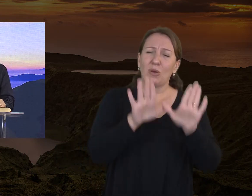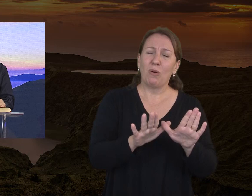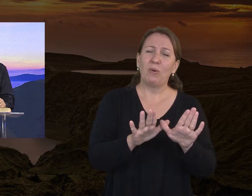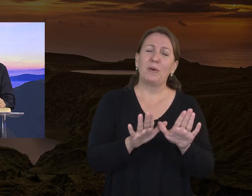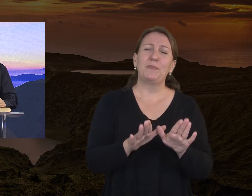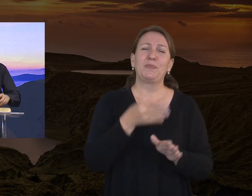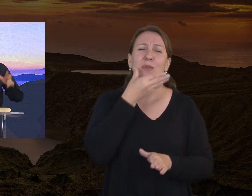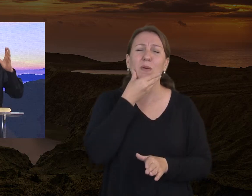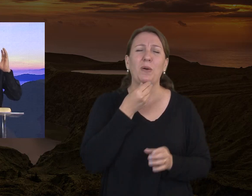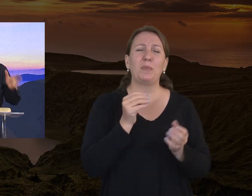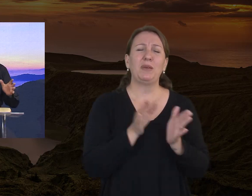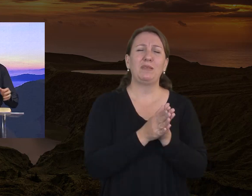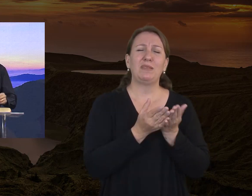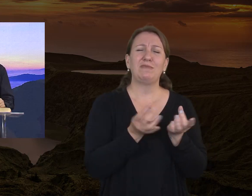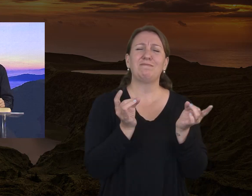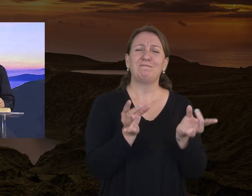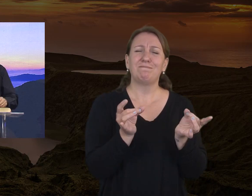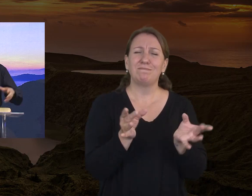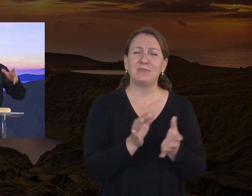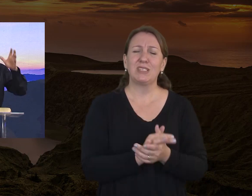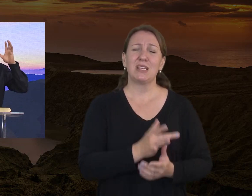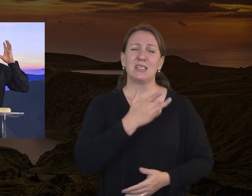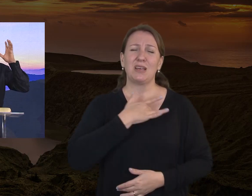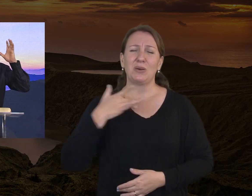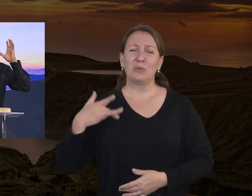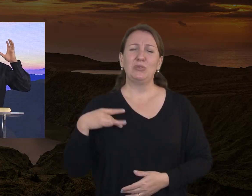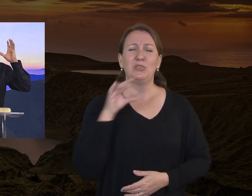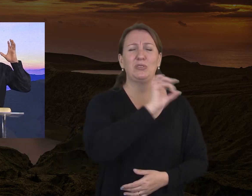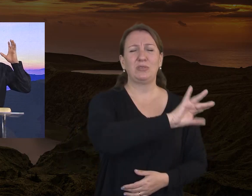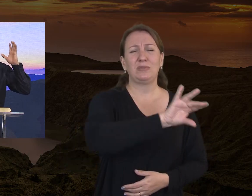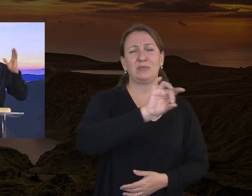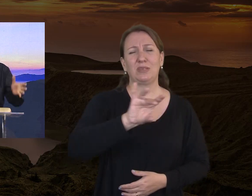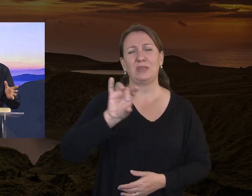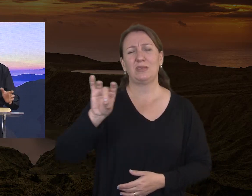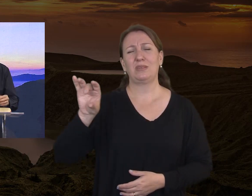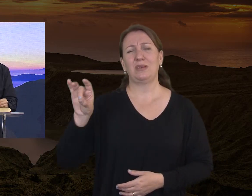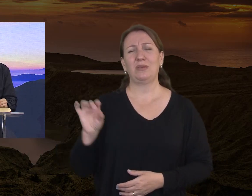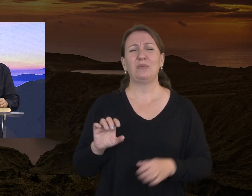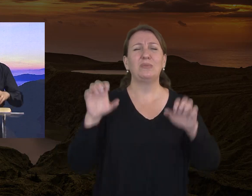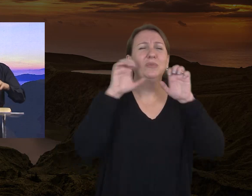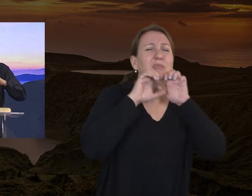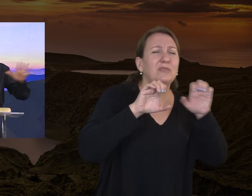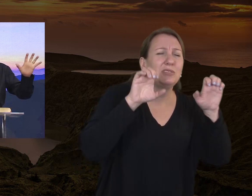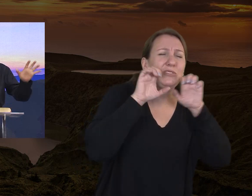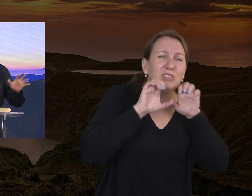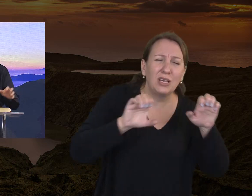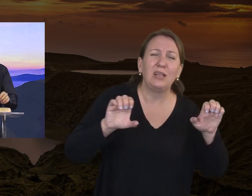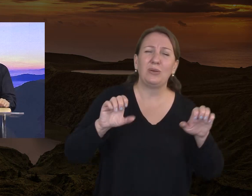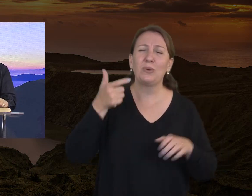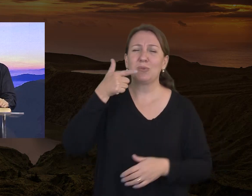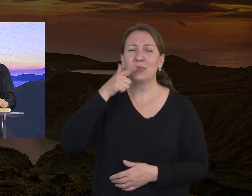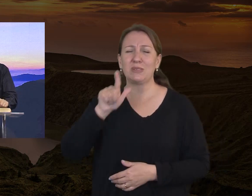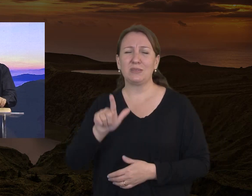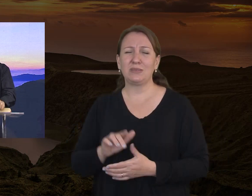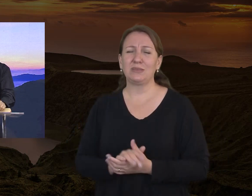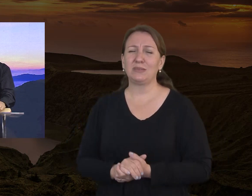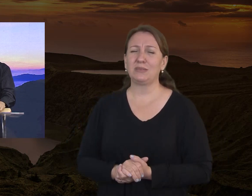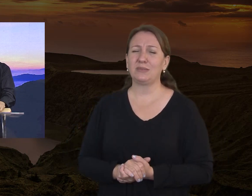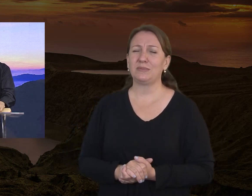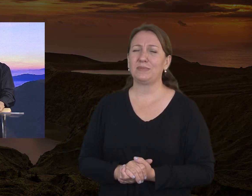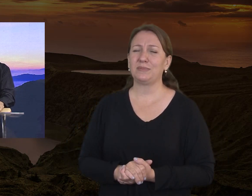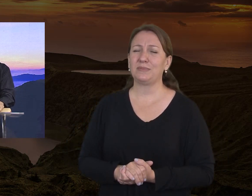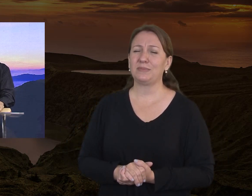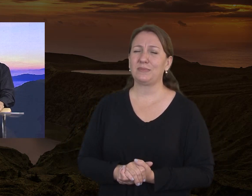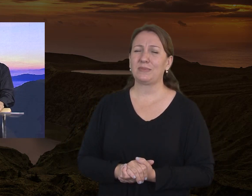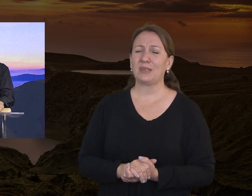nas ruas, Senhor, guarda a saúde deles, Senhor, que eles possam levar esse Evangelho do Reino a toda a terra habitada, Senhor, para que